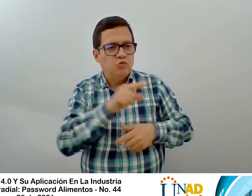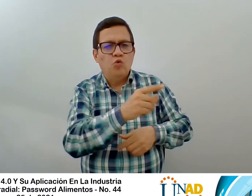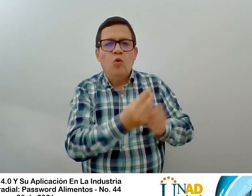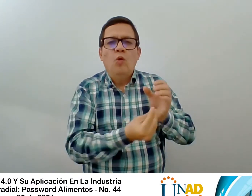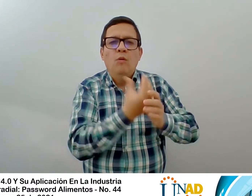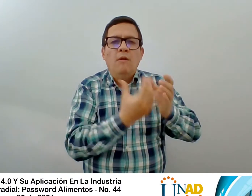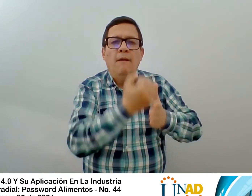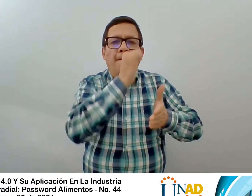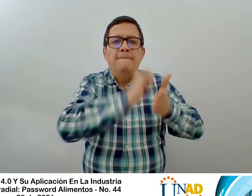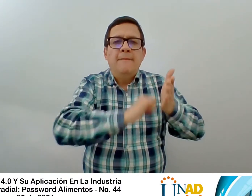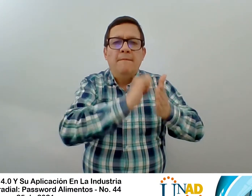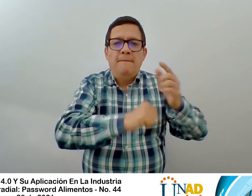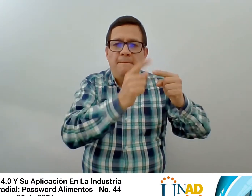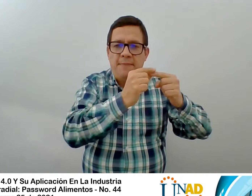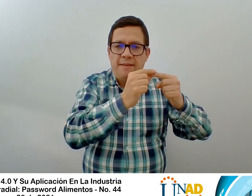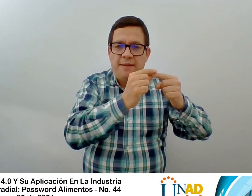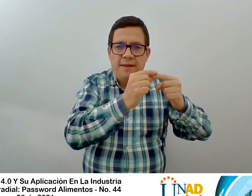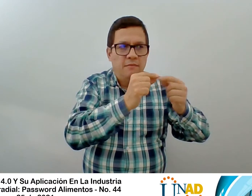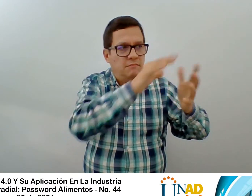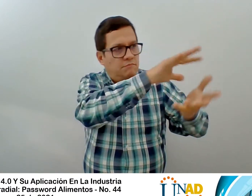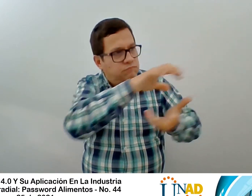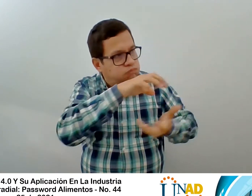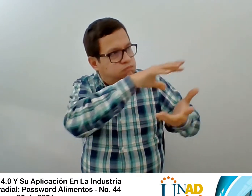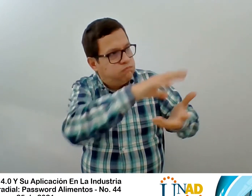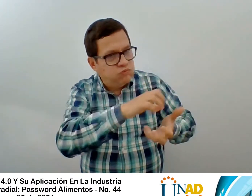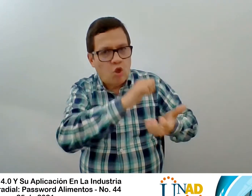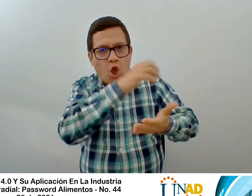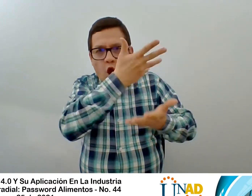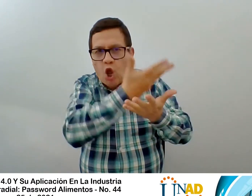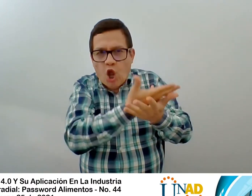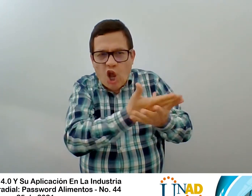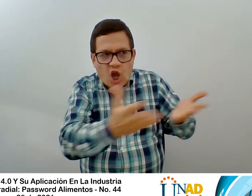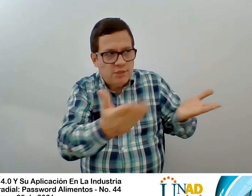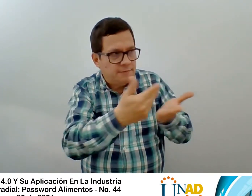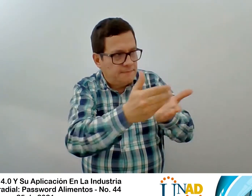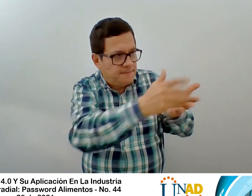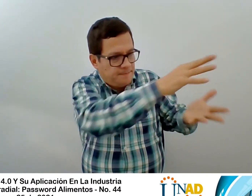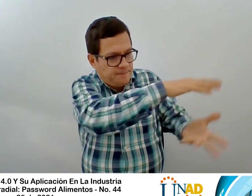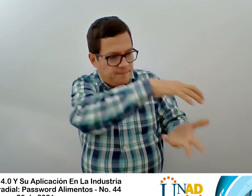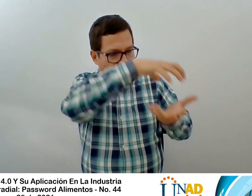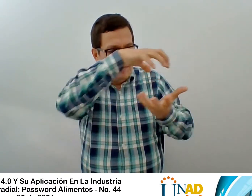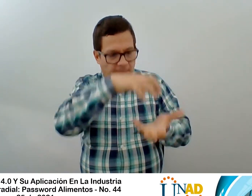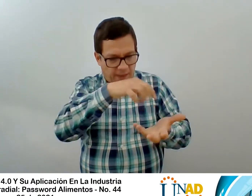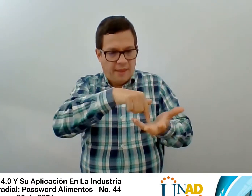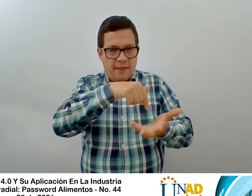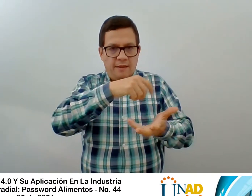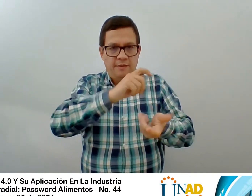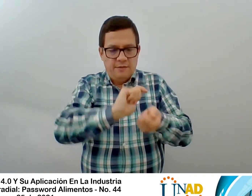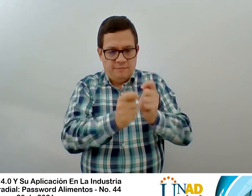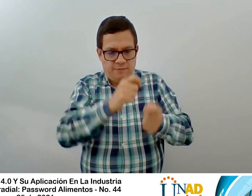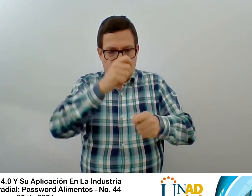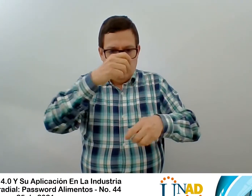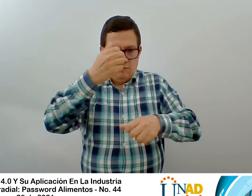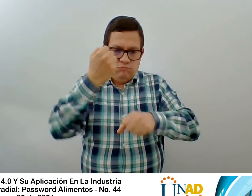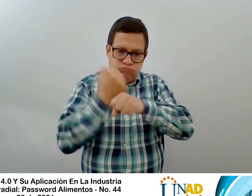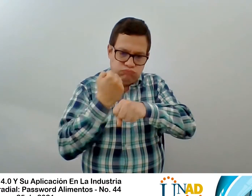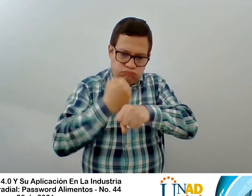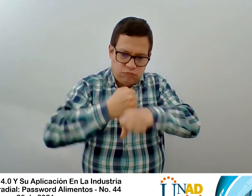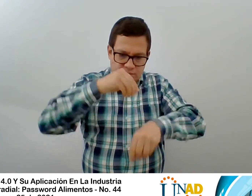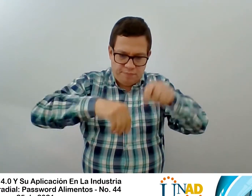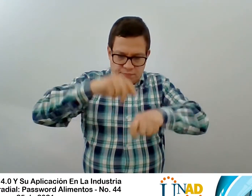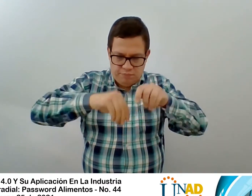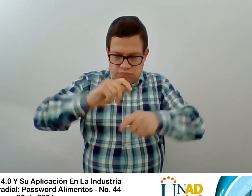tiene una implicación desde la materia prima en toda la cadena de valor hasta el producto terminado. Algunas de las áreas